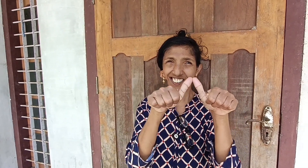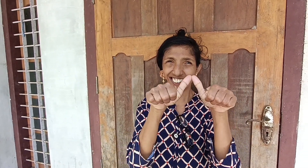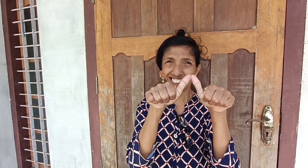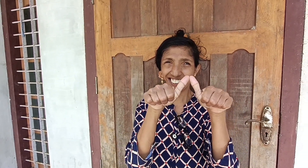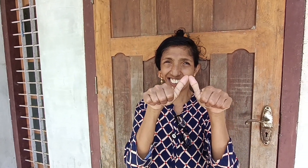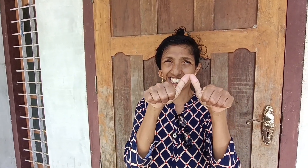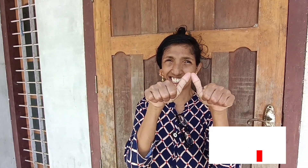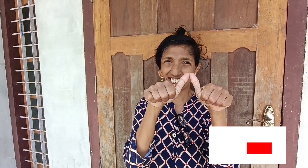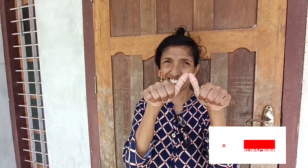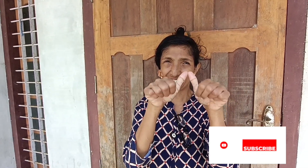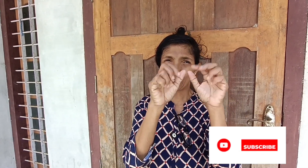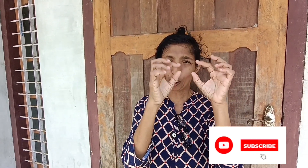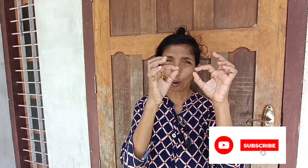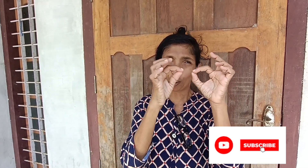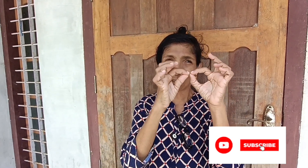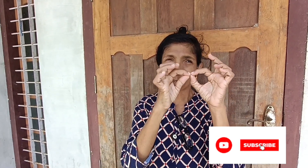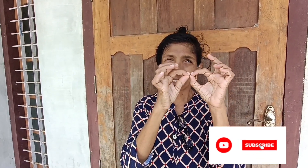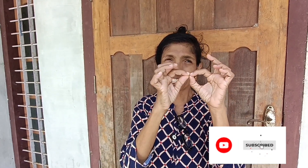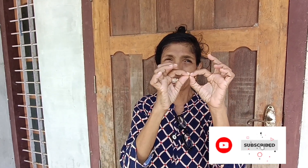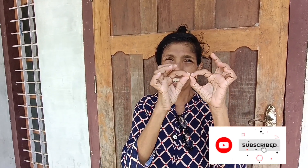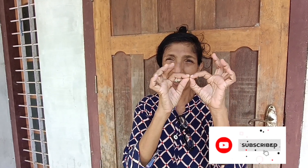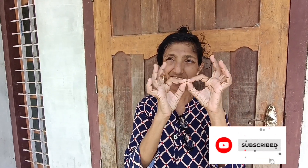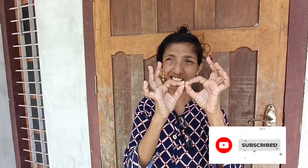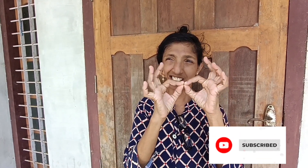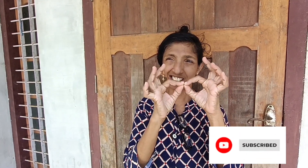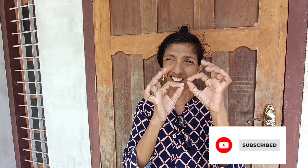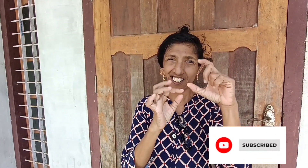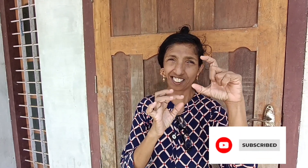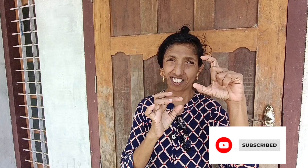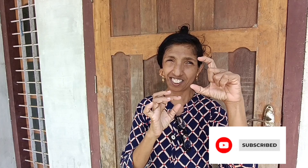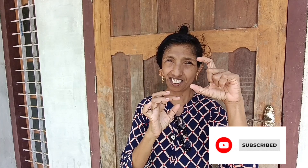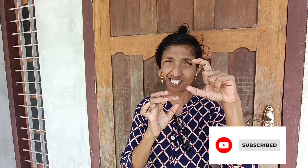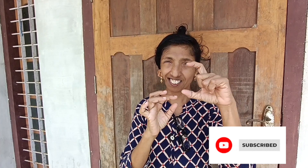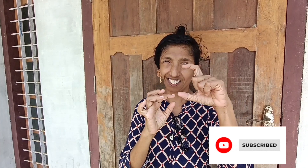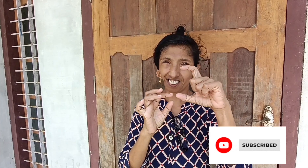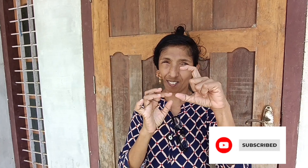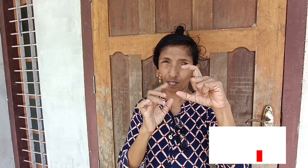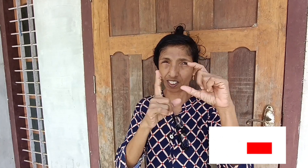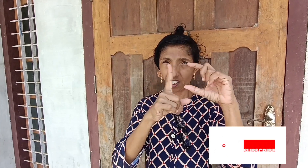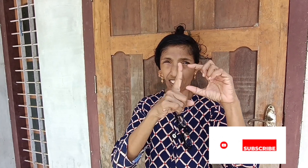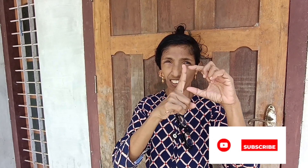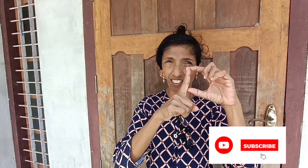അതെ, ആ ബി സി